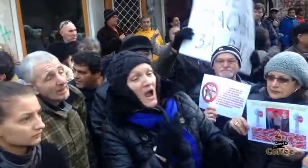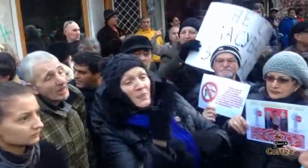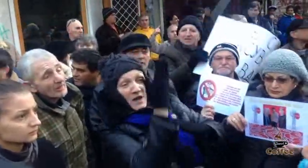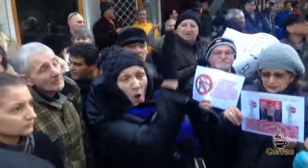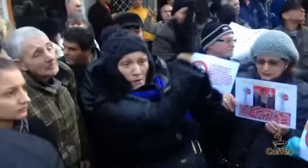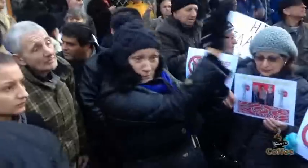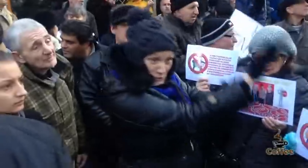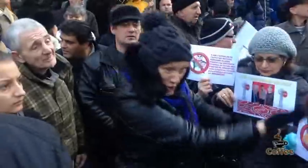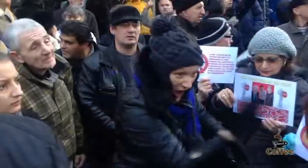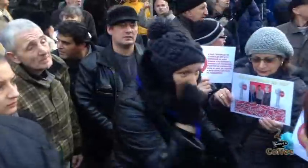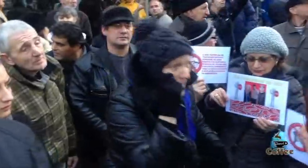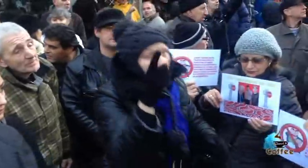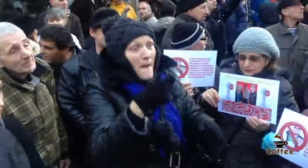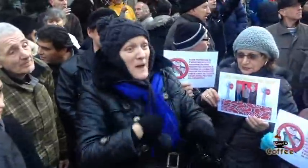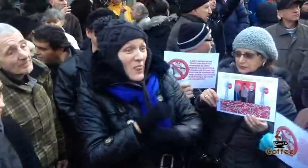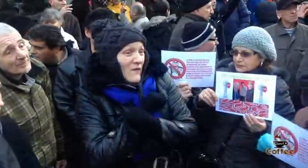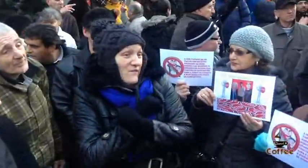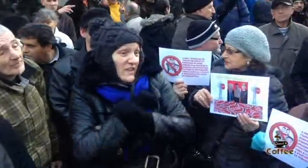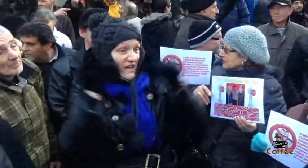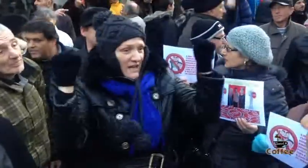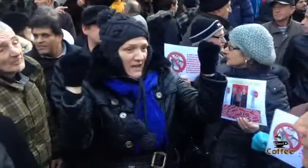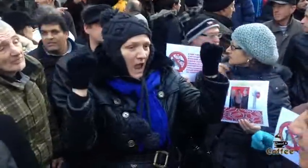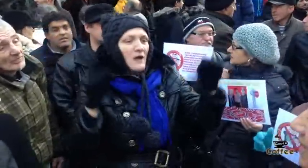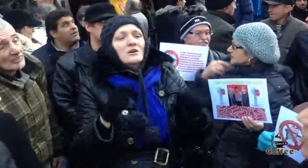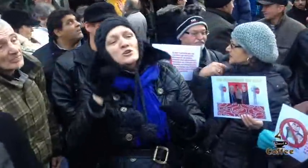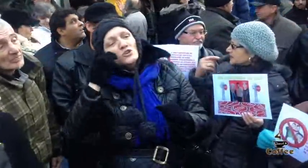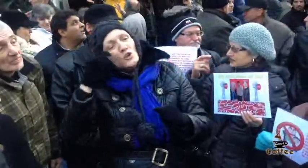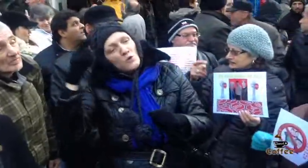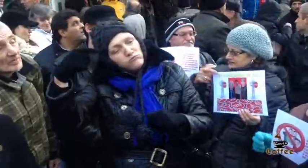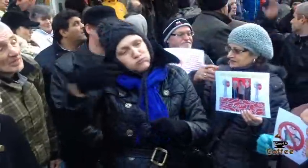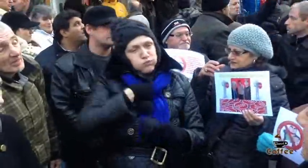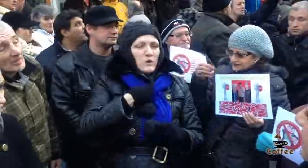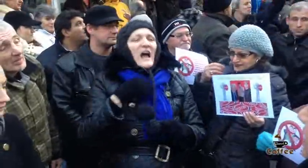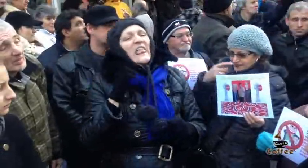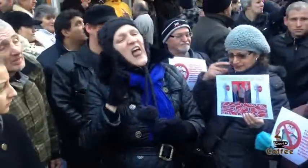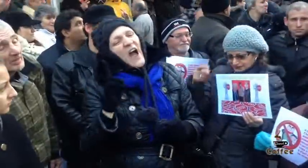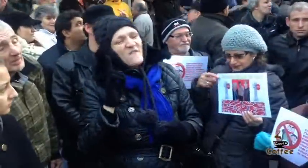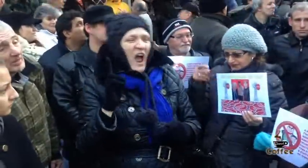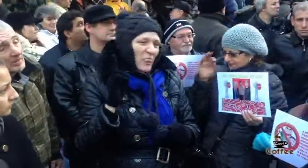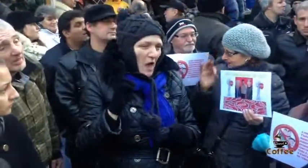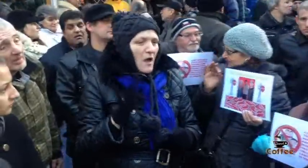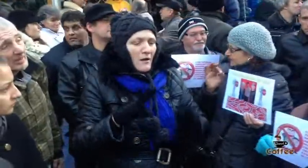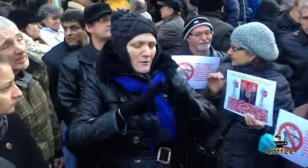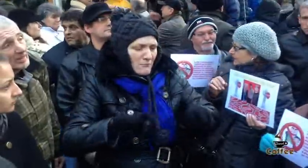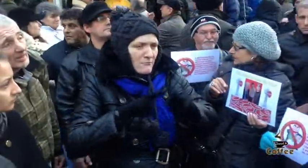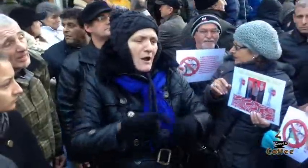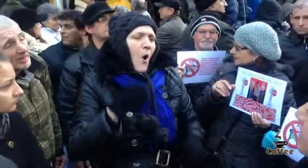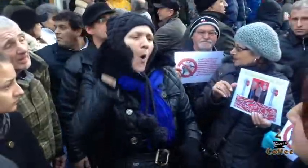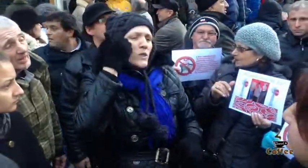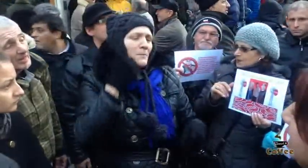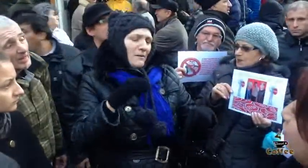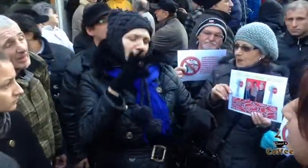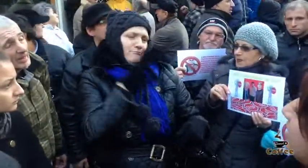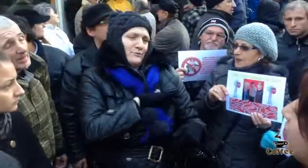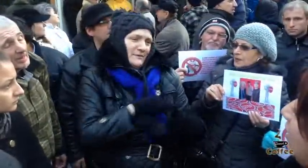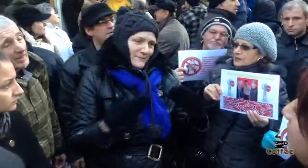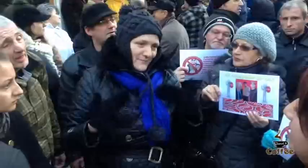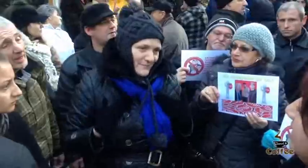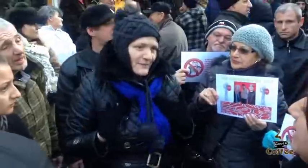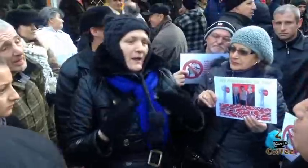на Съюза на глухите. Пуснах жалба, той реагира и отново. Спрямо тая жалба и ме